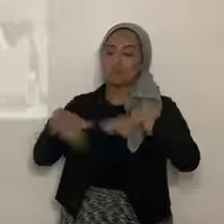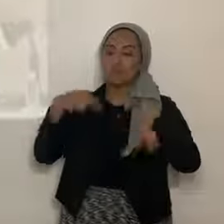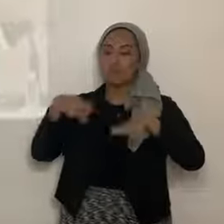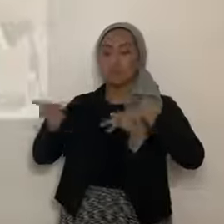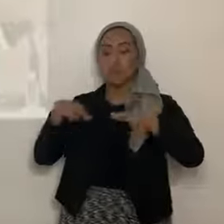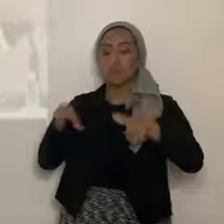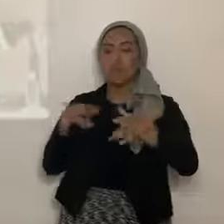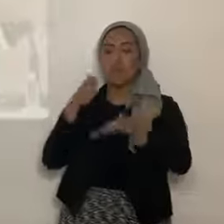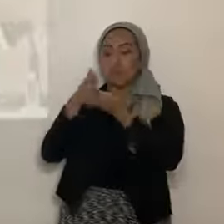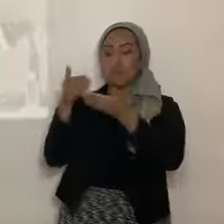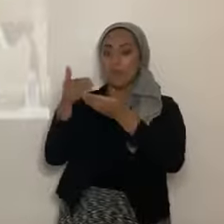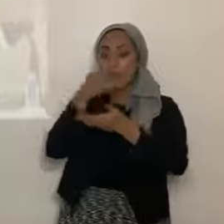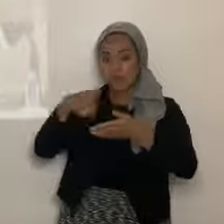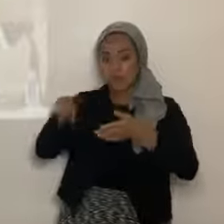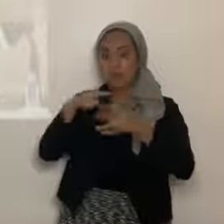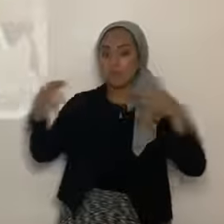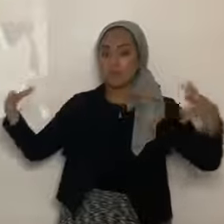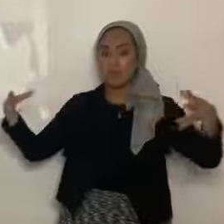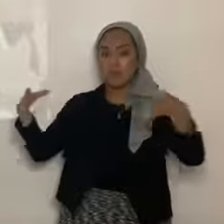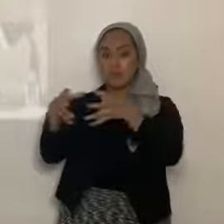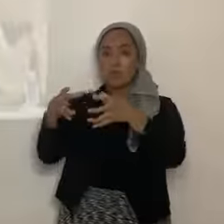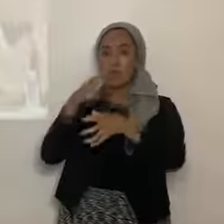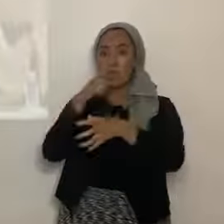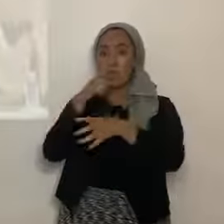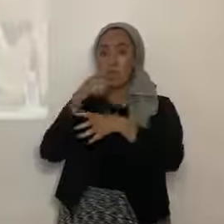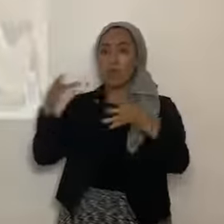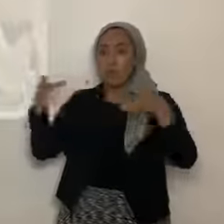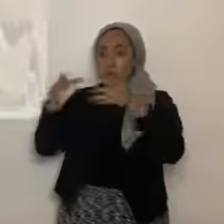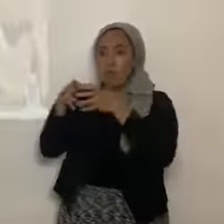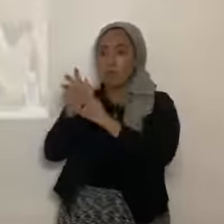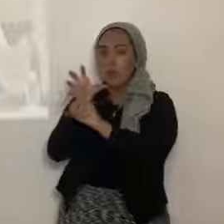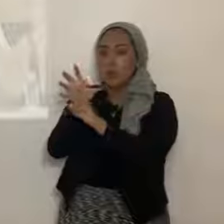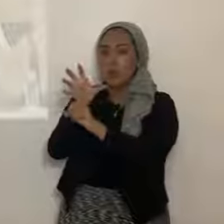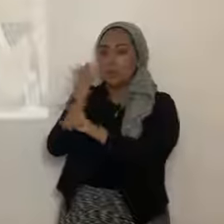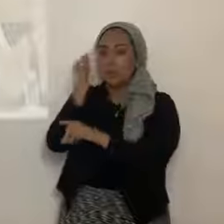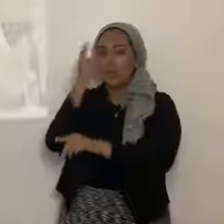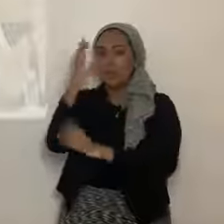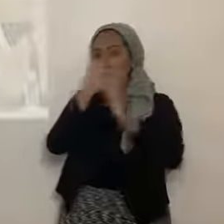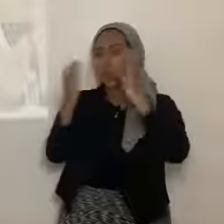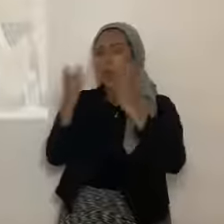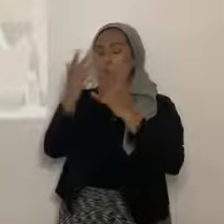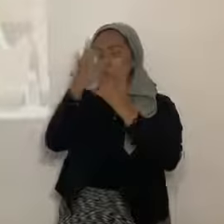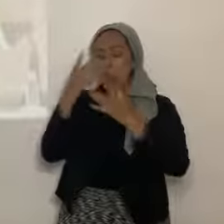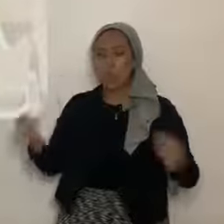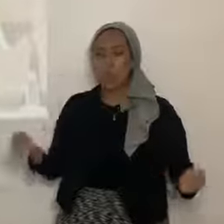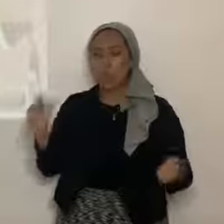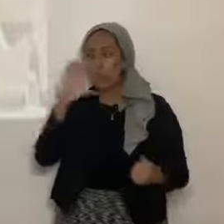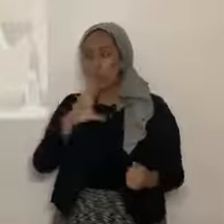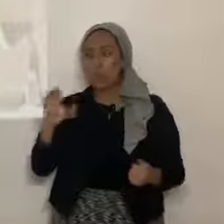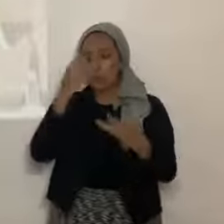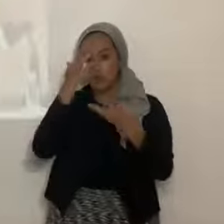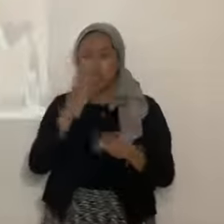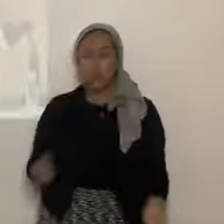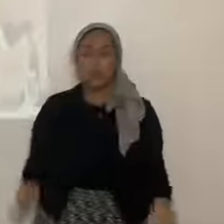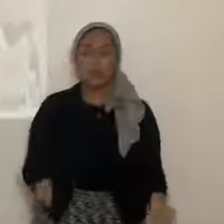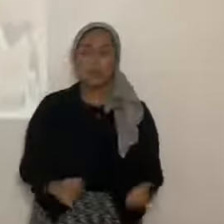antes que ellos y se juntaron a él. ¿A quién? A Yahshua. ¿Buscaban qué? Sanidad. Buscaban sanidad.